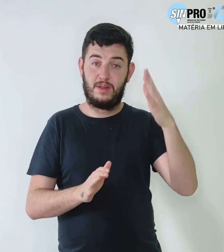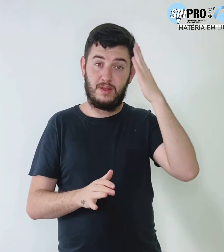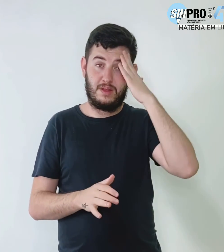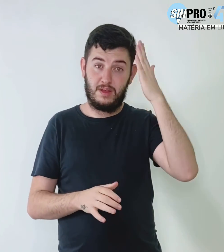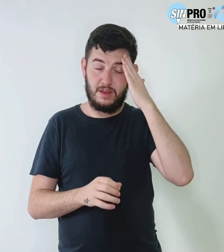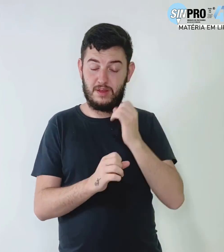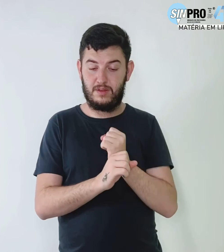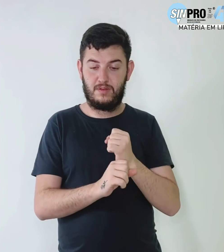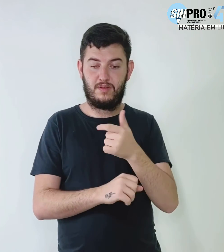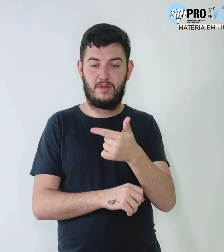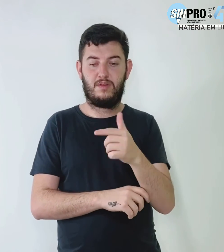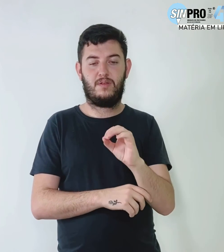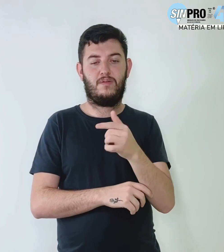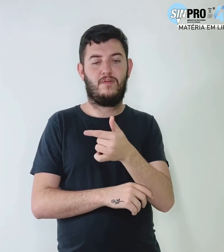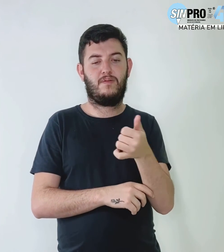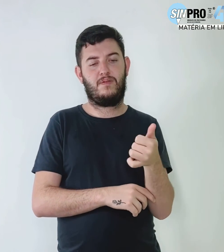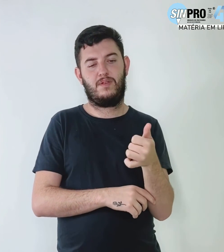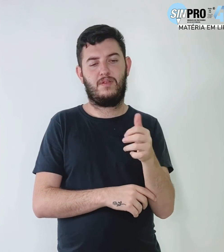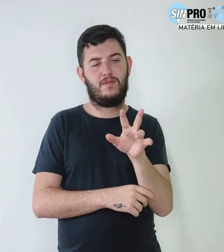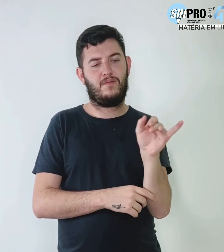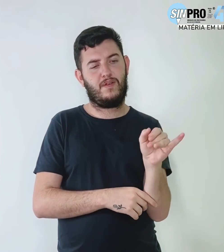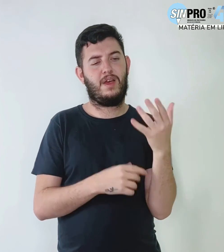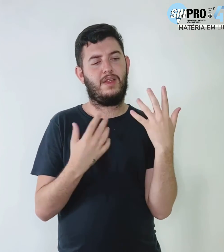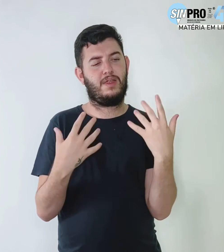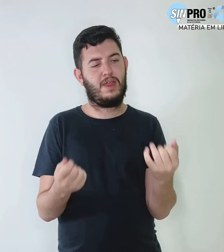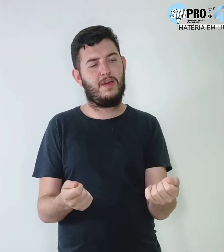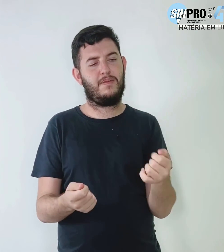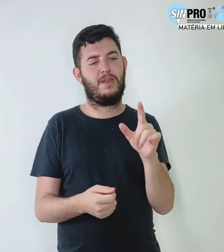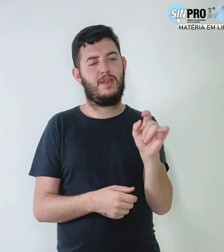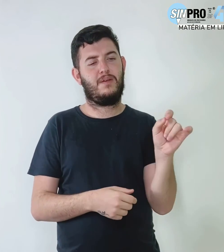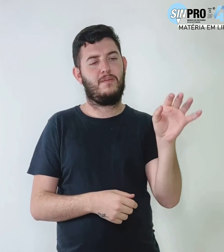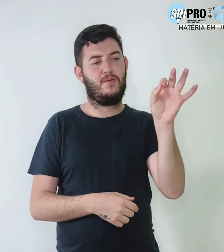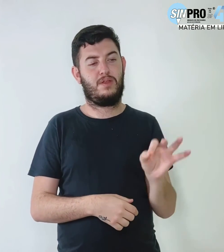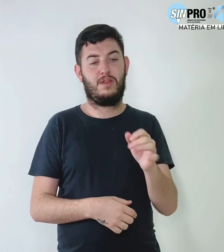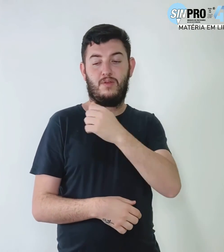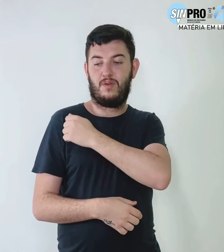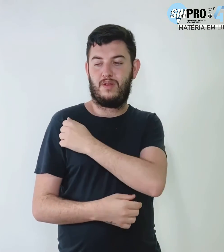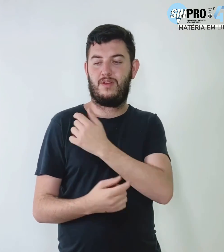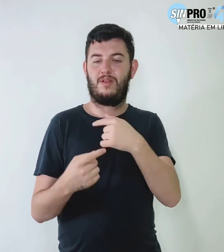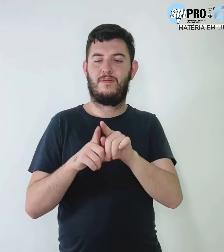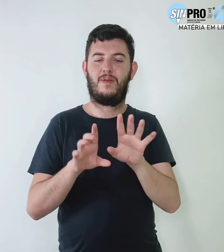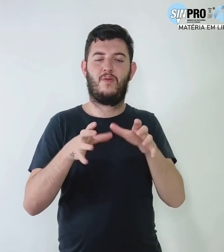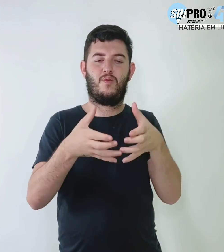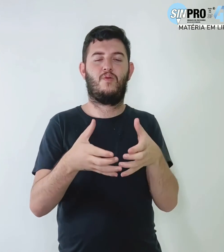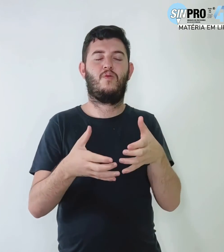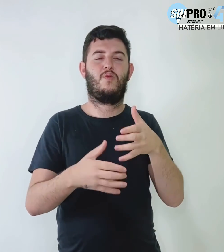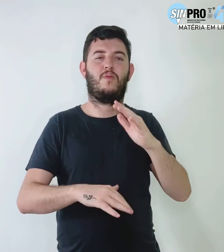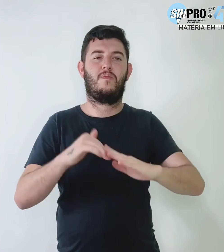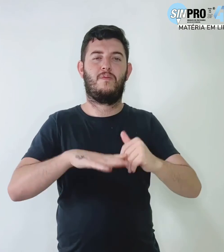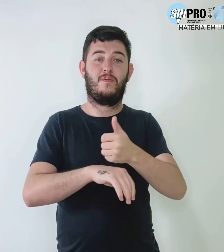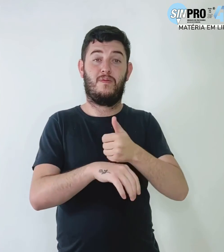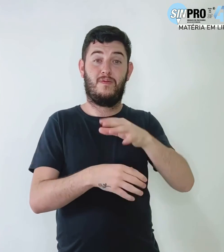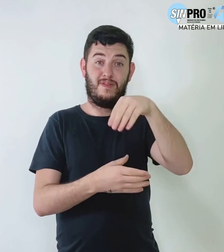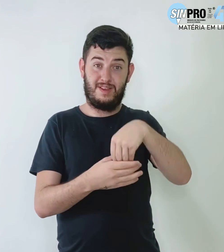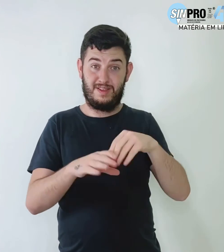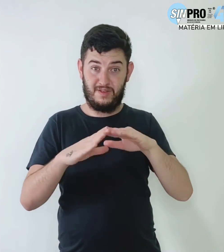não será possível, em 2021, receber 100% dos estudantes e corpo técnico da